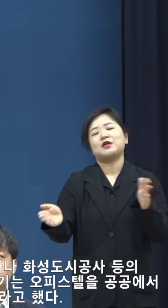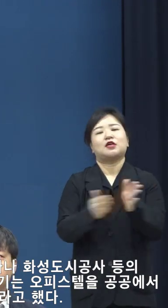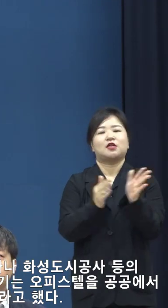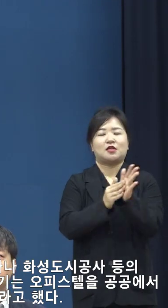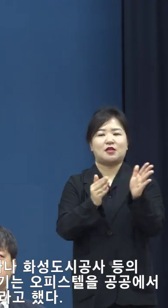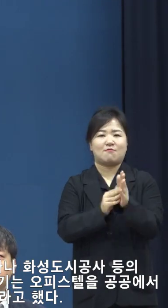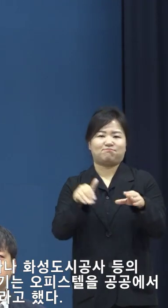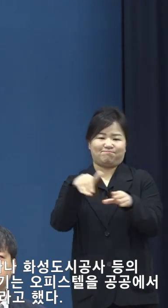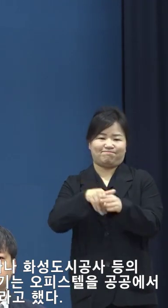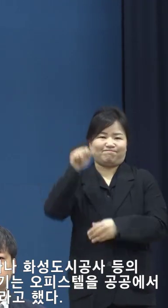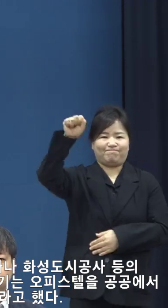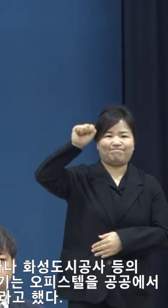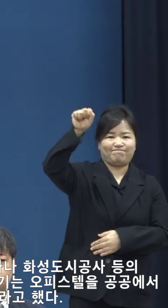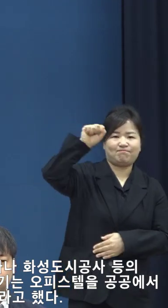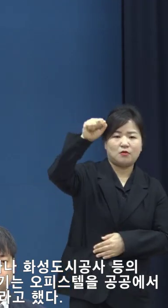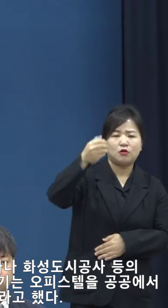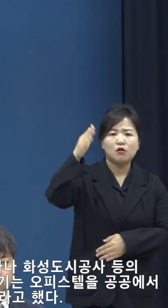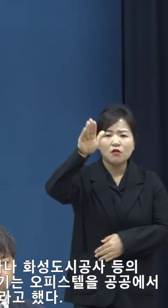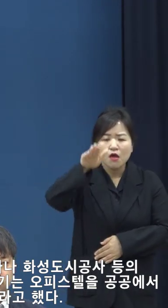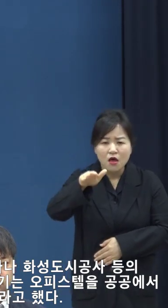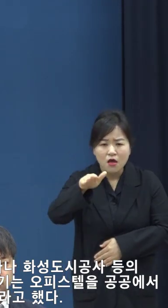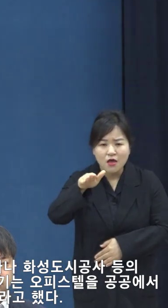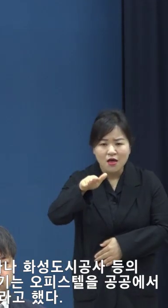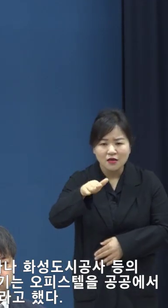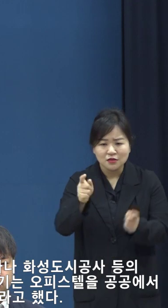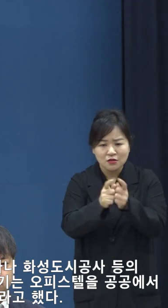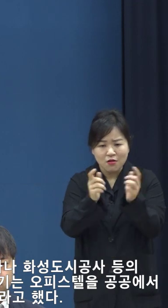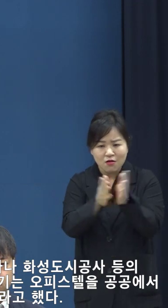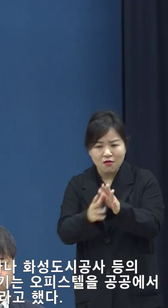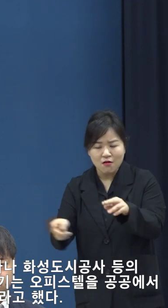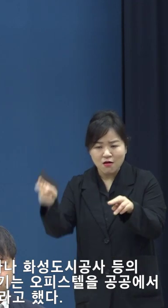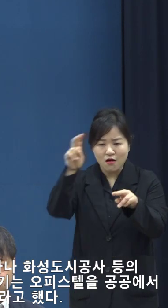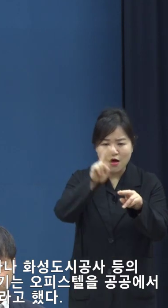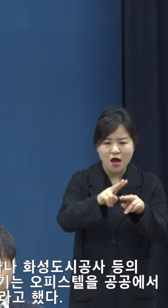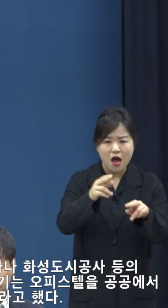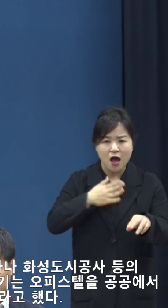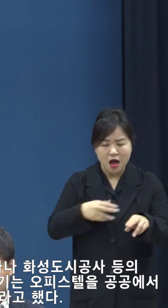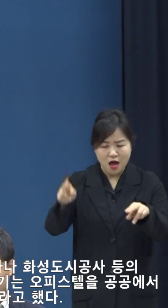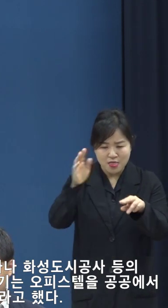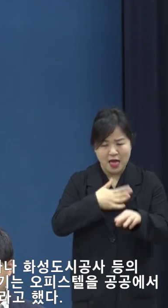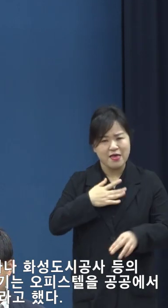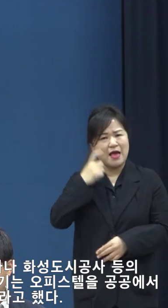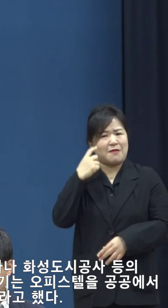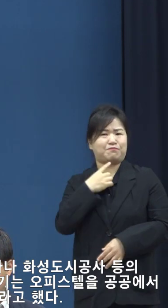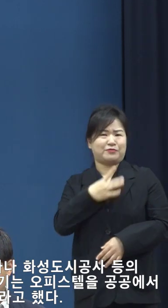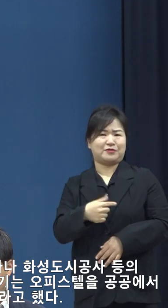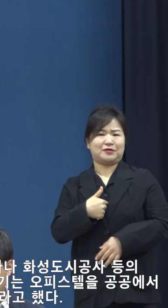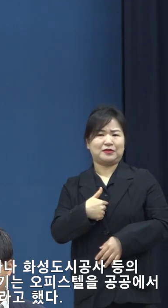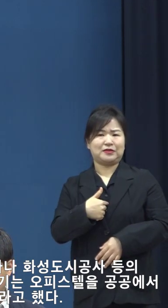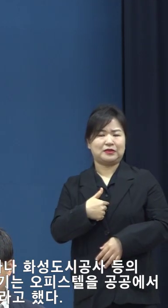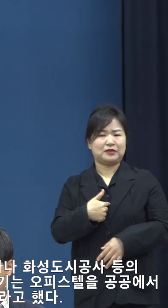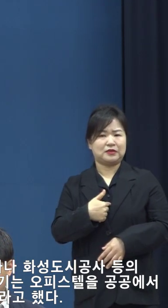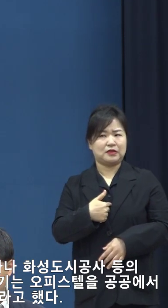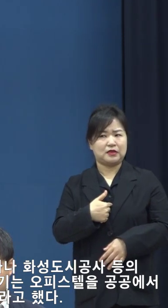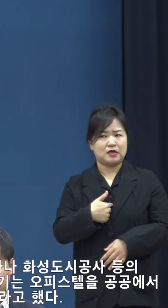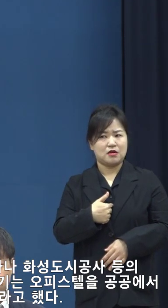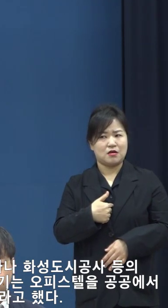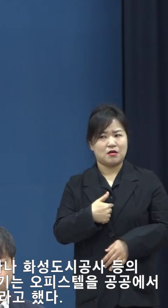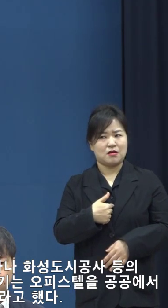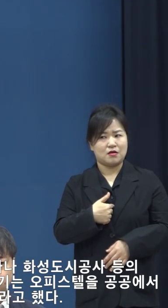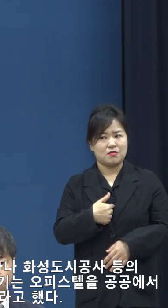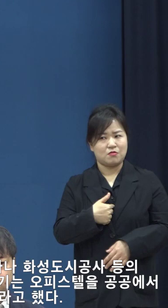하면서 선거운동을 했습니다. 근데 막상 제 나름대로 그건 제 생각이었던 거죠. 제가 실질적으로 좀, 뭐,